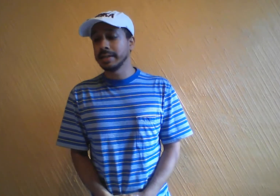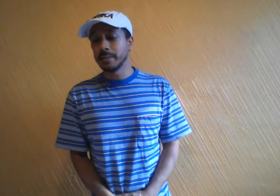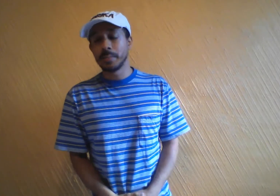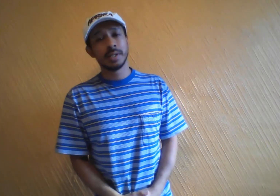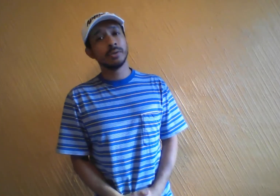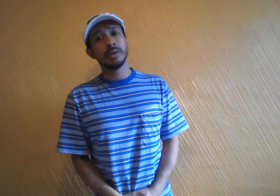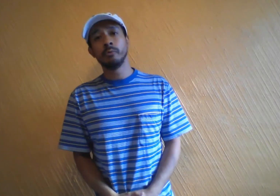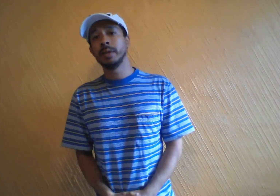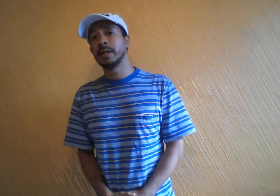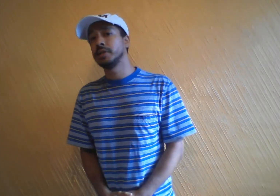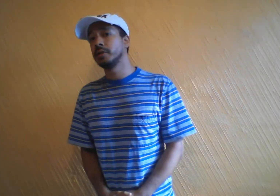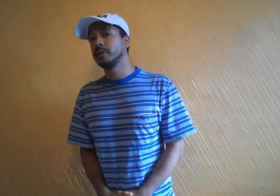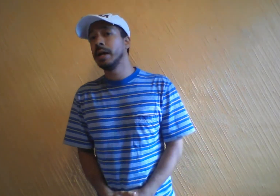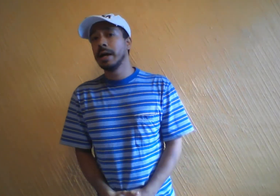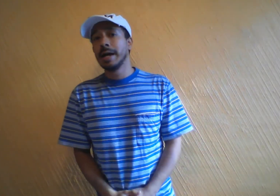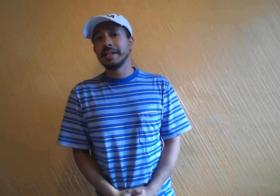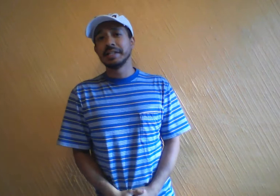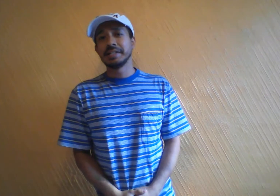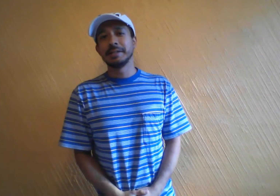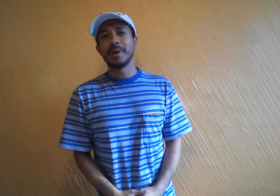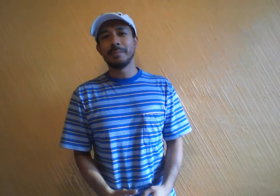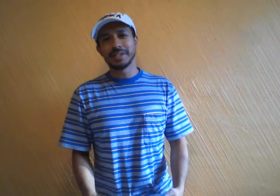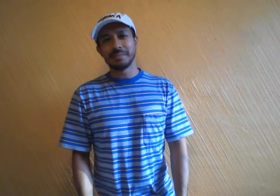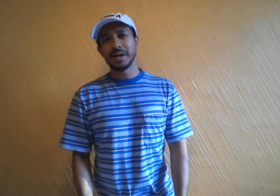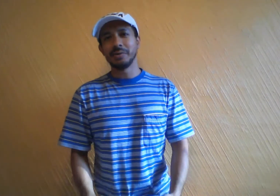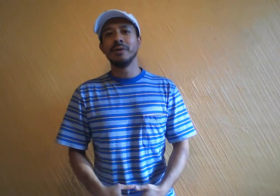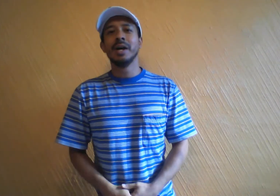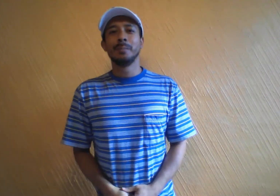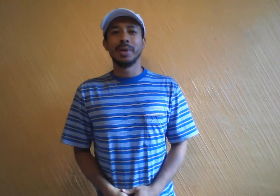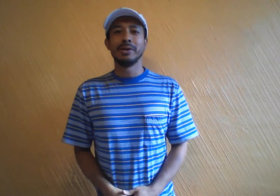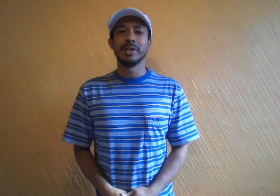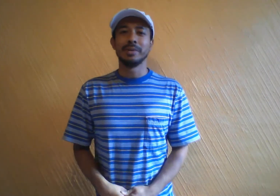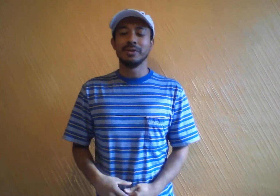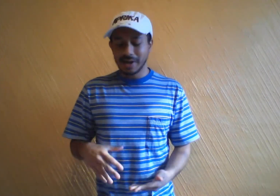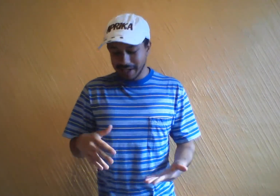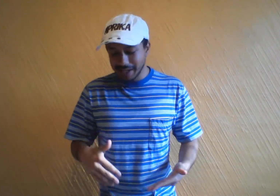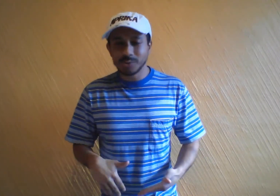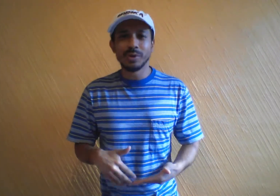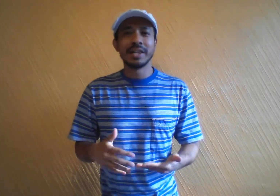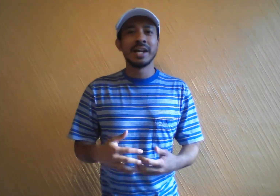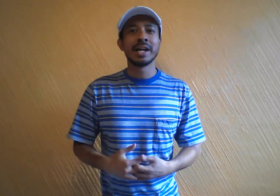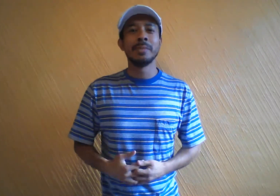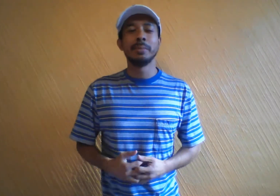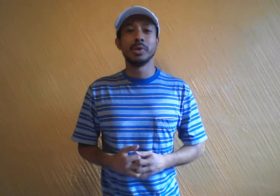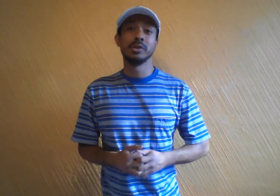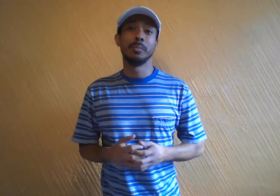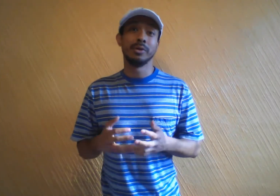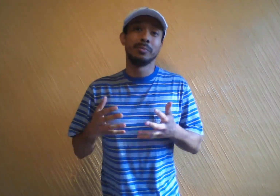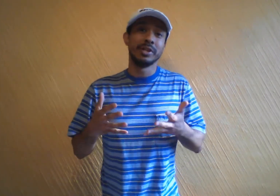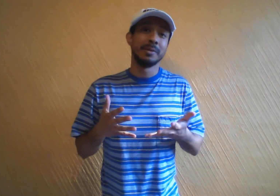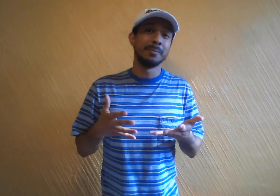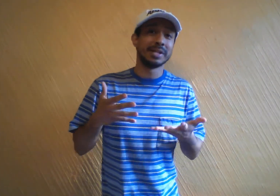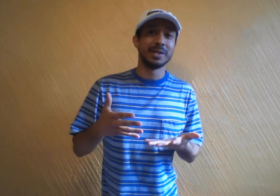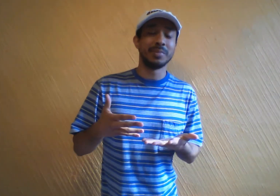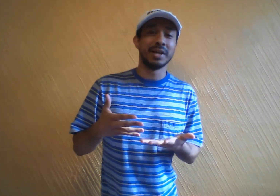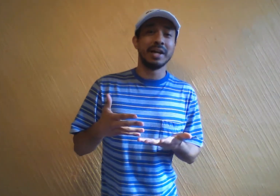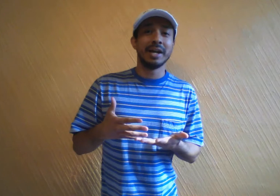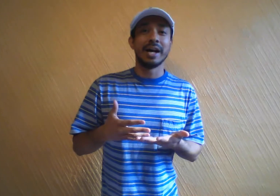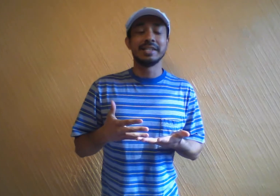es dependiendo de la ubicación, es decir, va más abajo, pero debido a la altura de la cámara, pues no puedo ponerme más de pie. Así